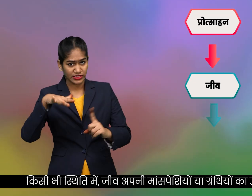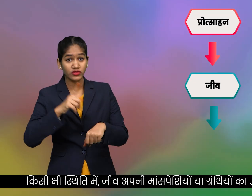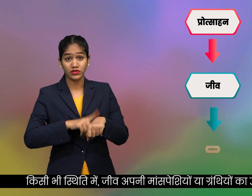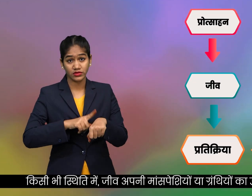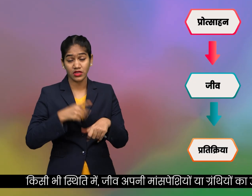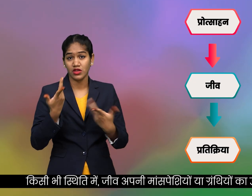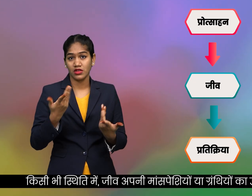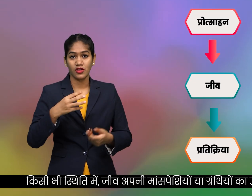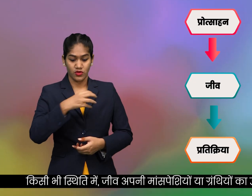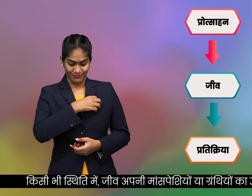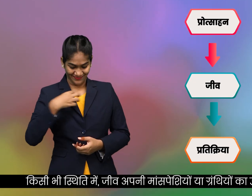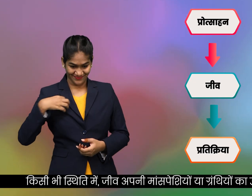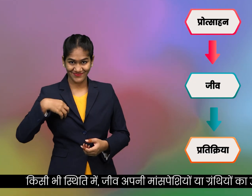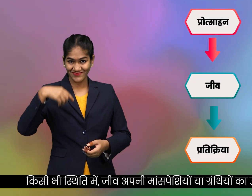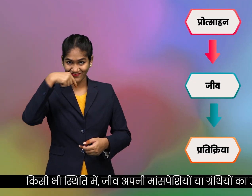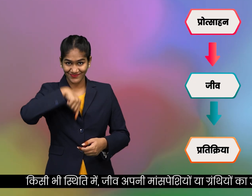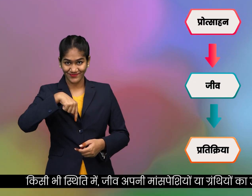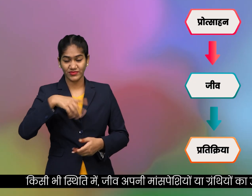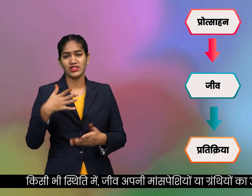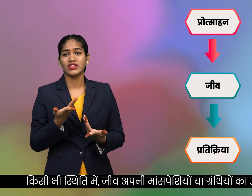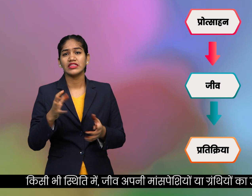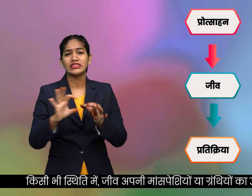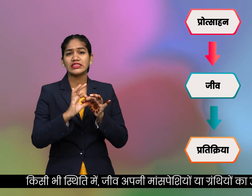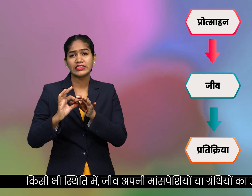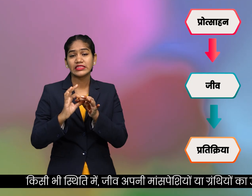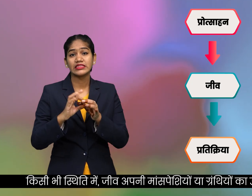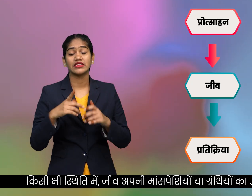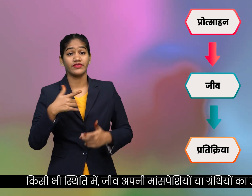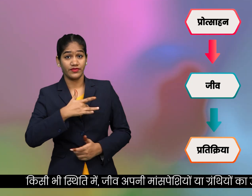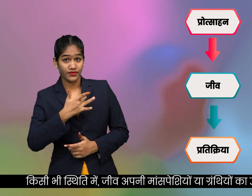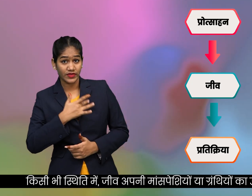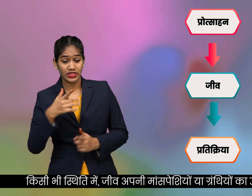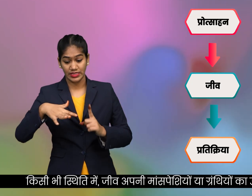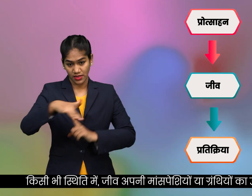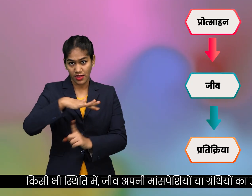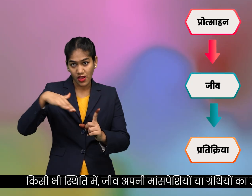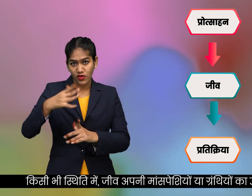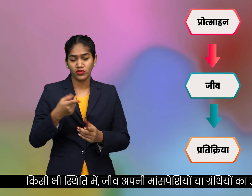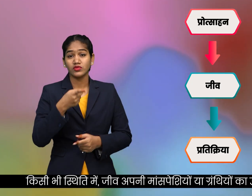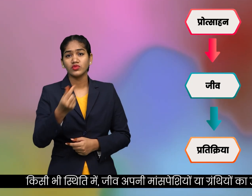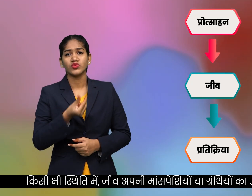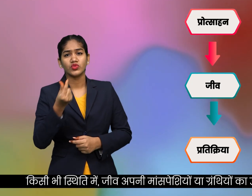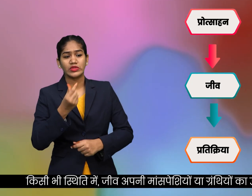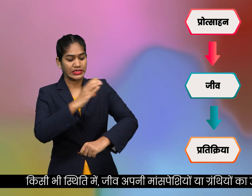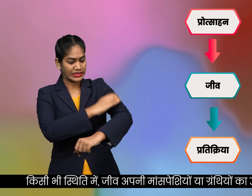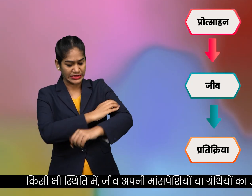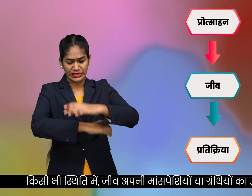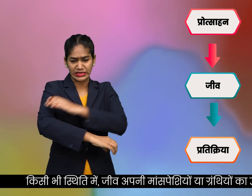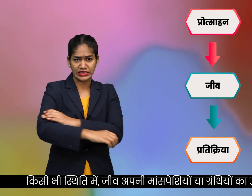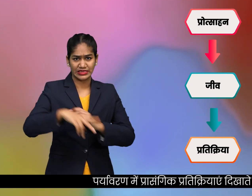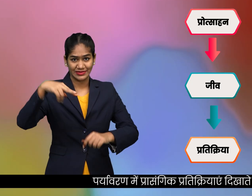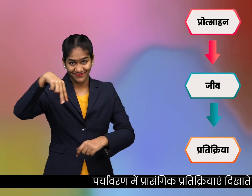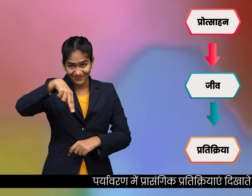में जीव अपनी मांसपेशियां या ग्रंथियों का उपयोग करके